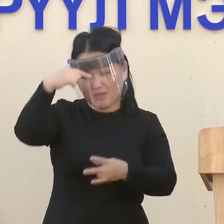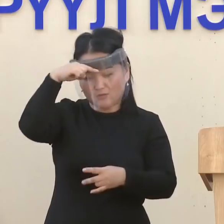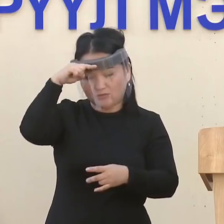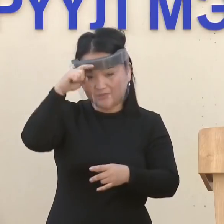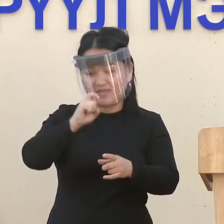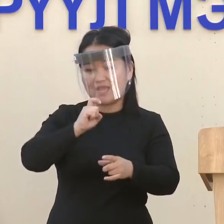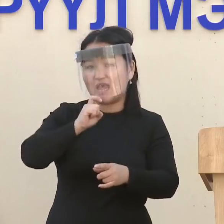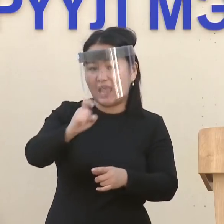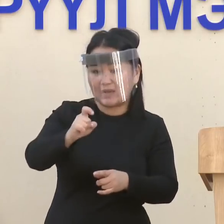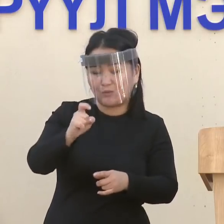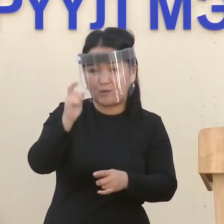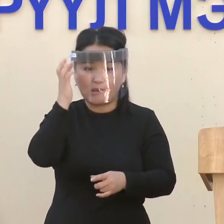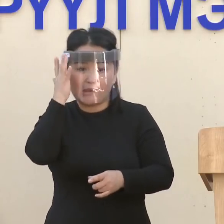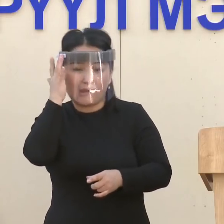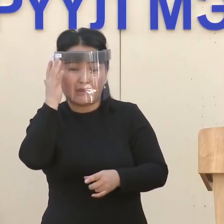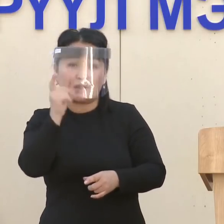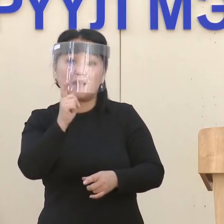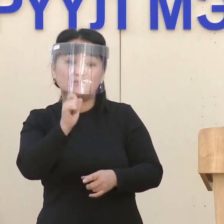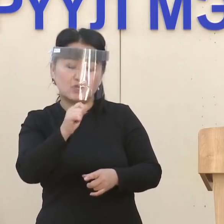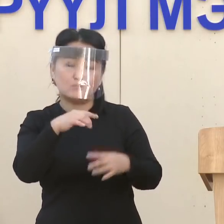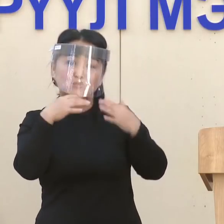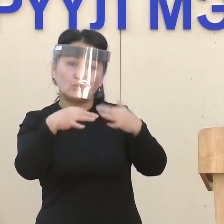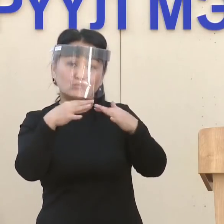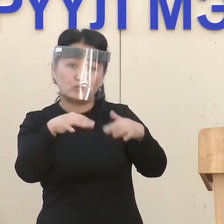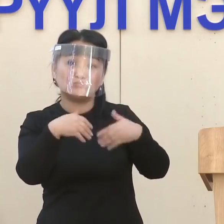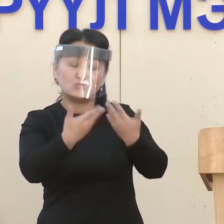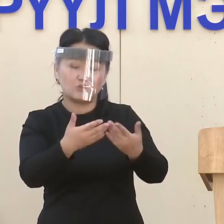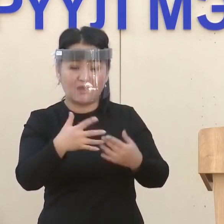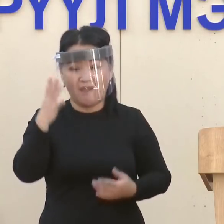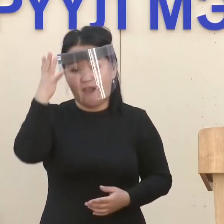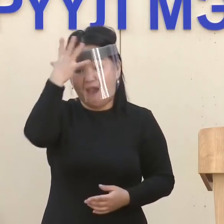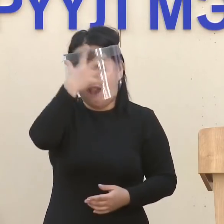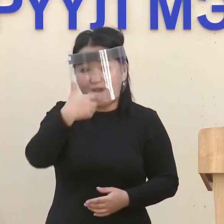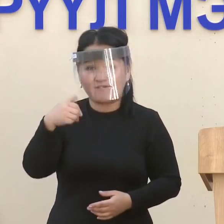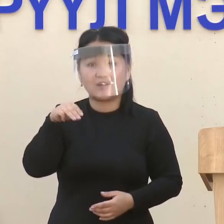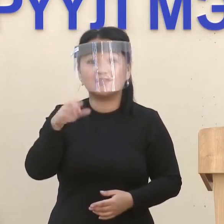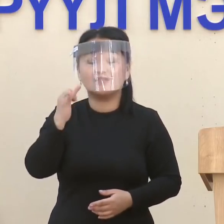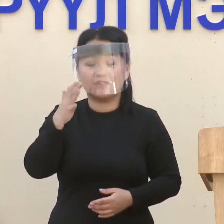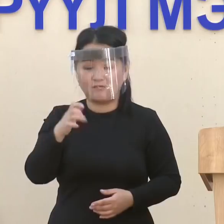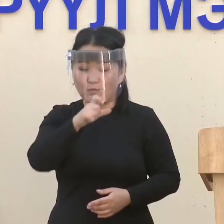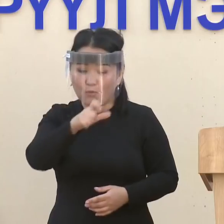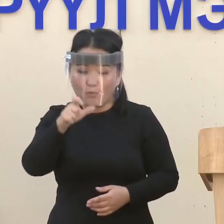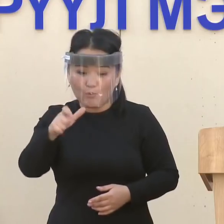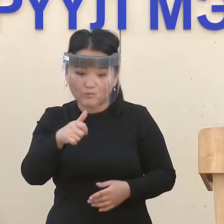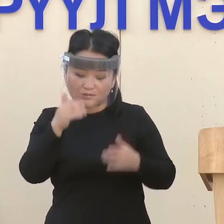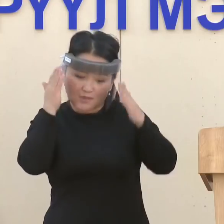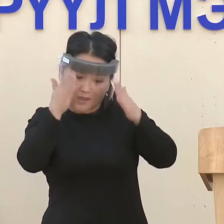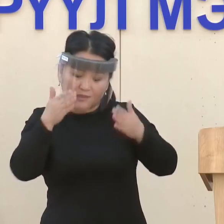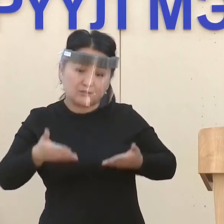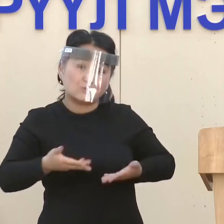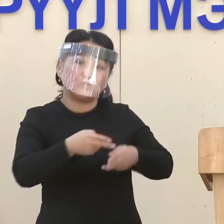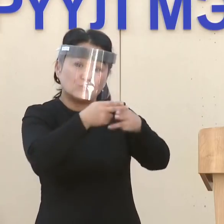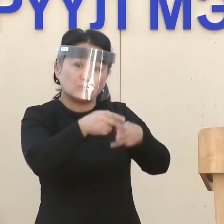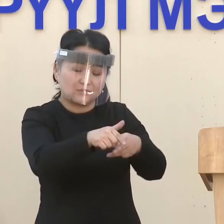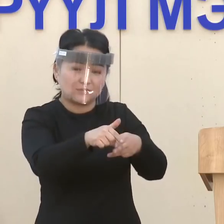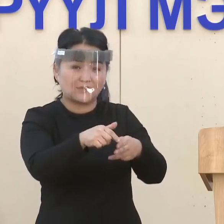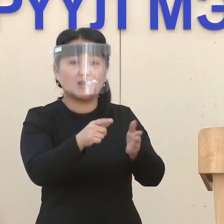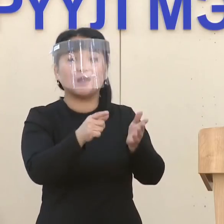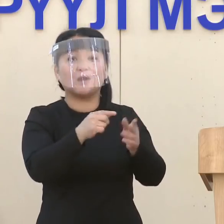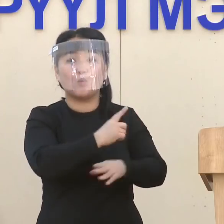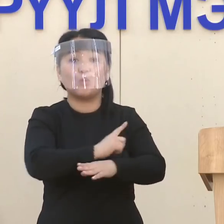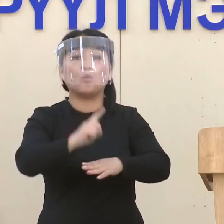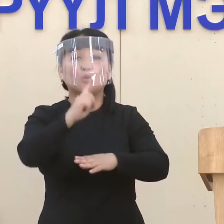ийм одоо зөвлөмжийг гаргасан. За энэ зөвлөмж нь ялангуяа одоо африкчд амьдарч байгаа хүмүүст бол онцгойлон одоо анхааралтай байхад бас